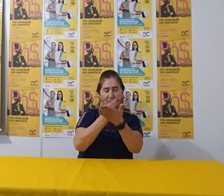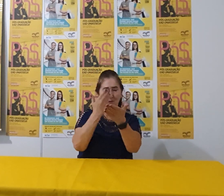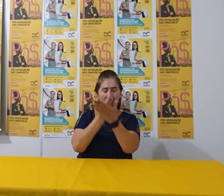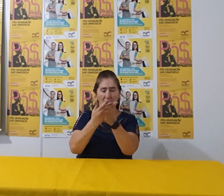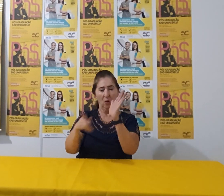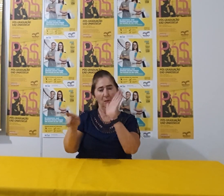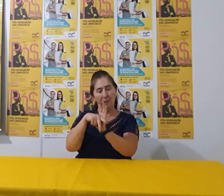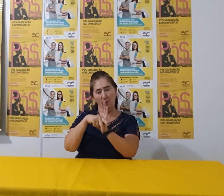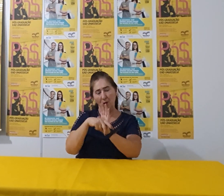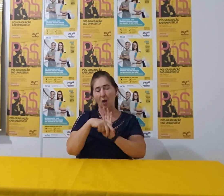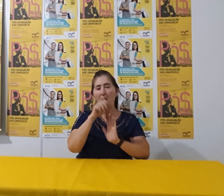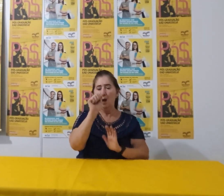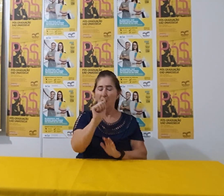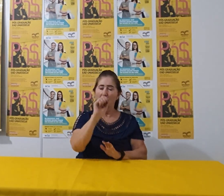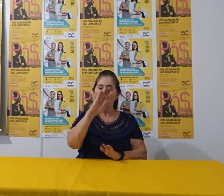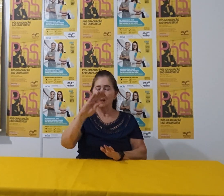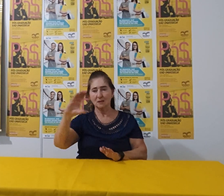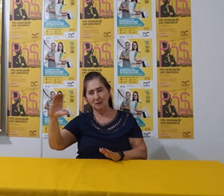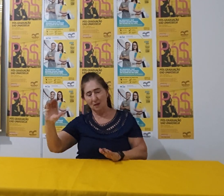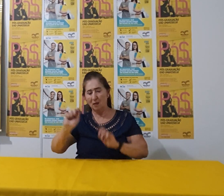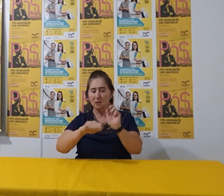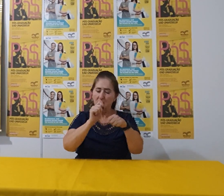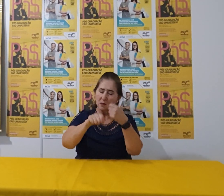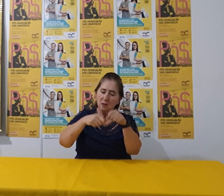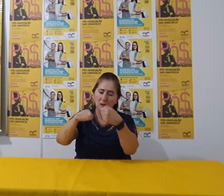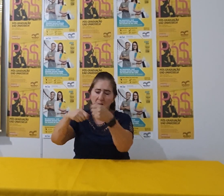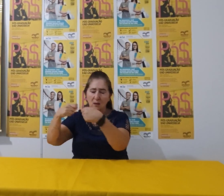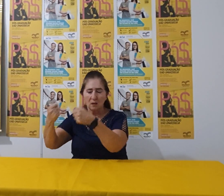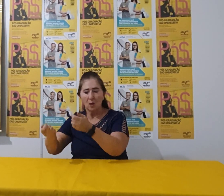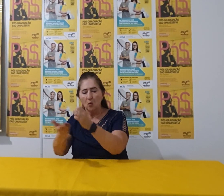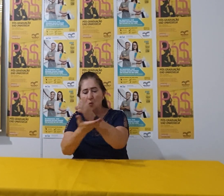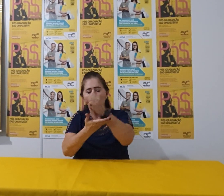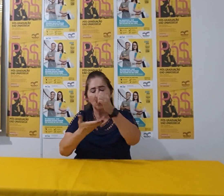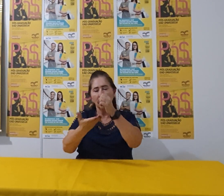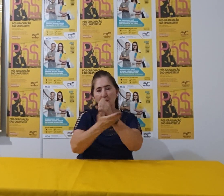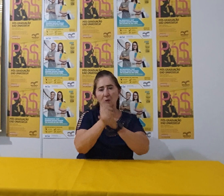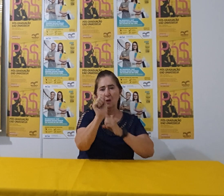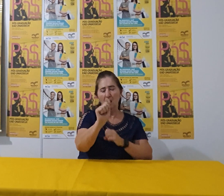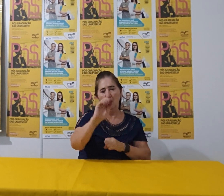de sinais, que tinha como base o alfabeto francês.